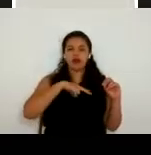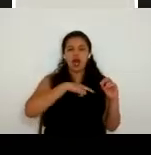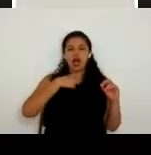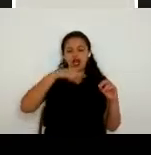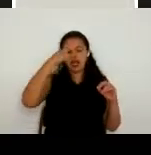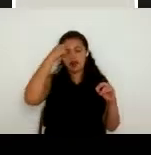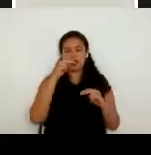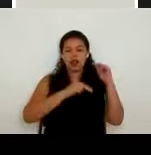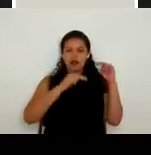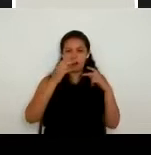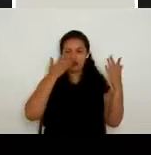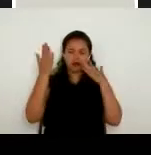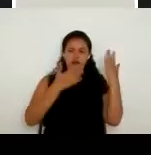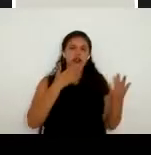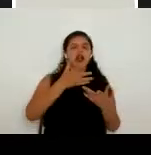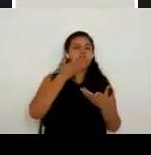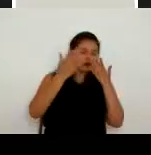alphabet analfabeta